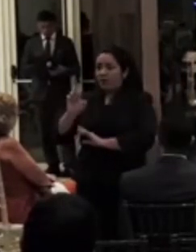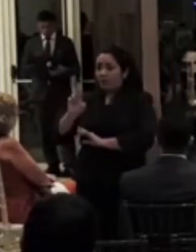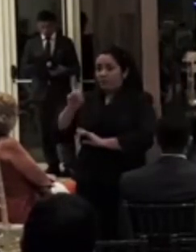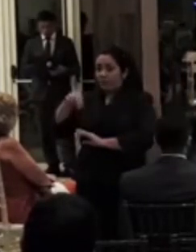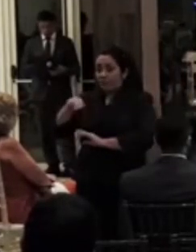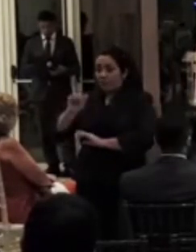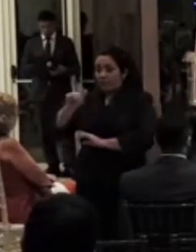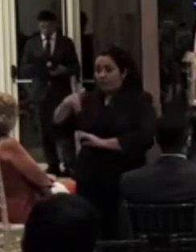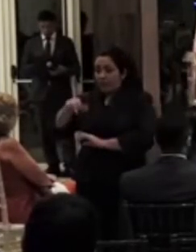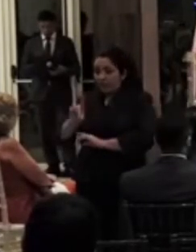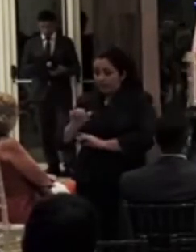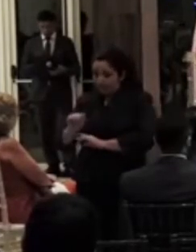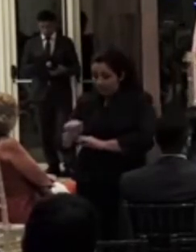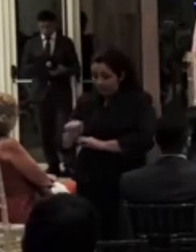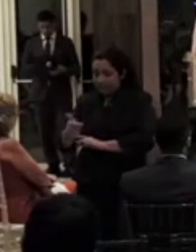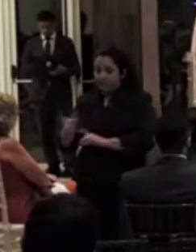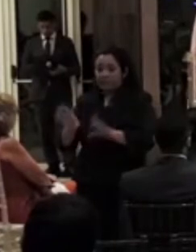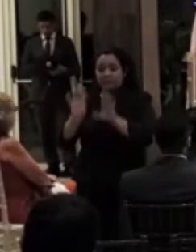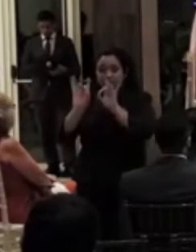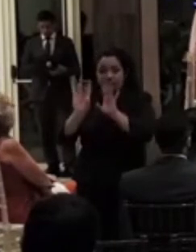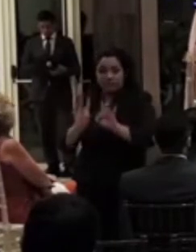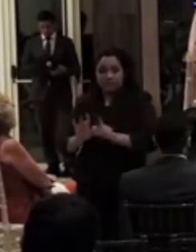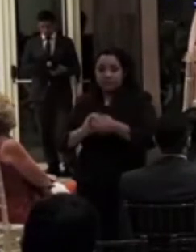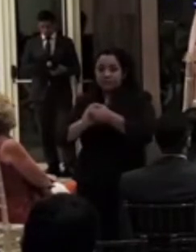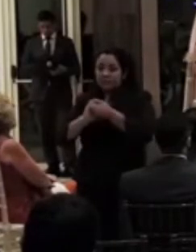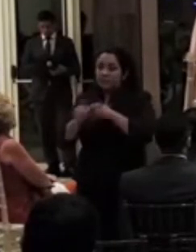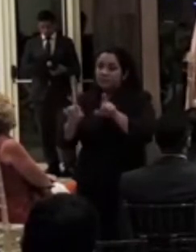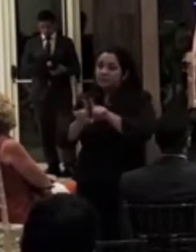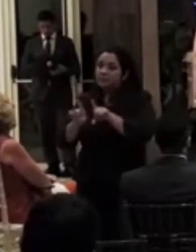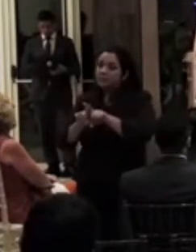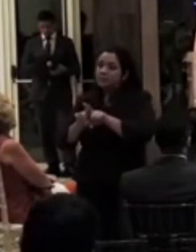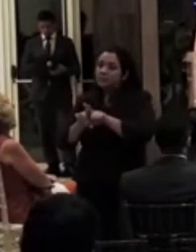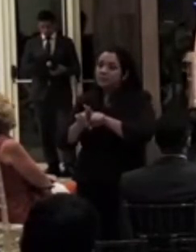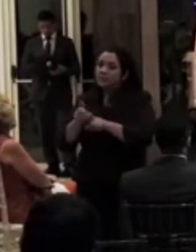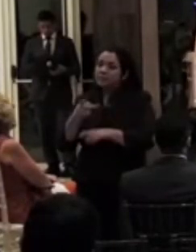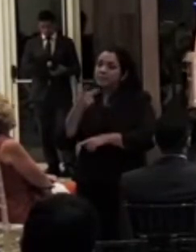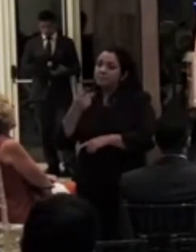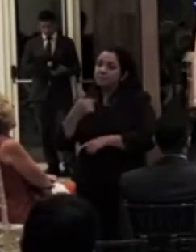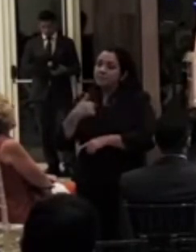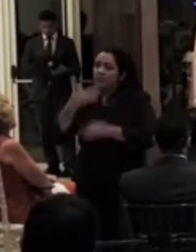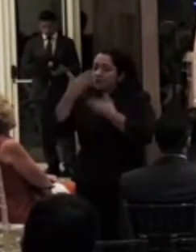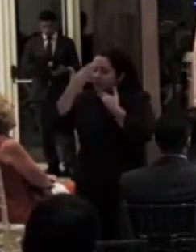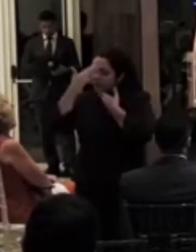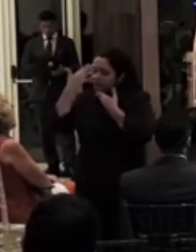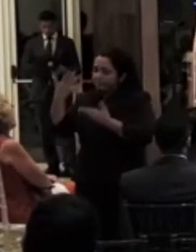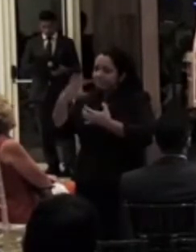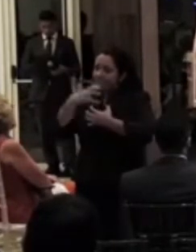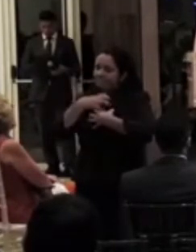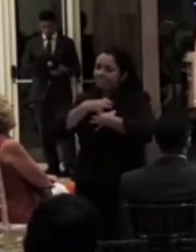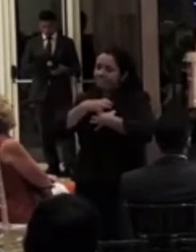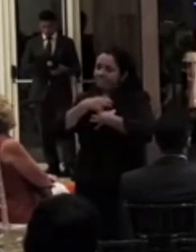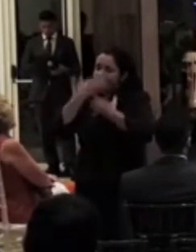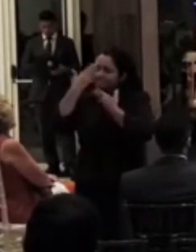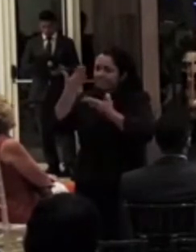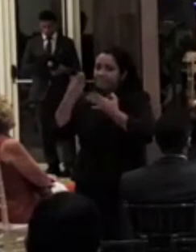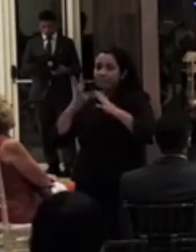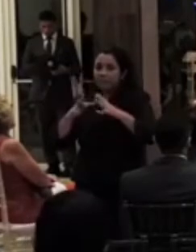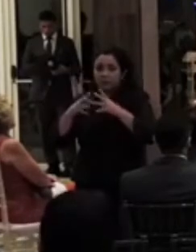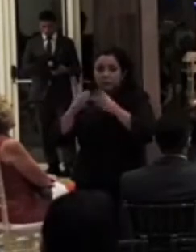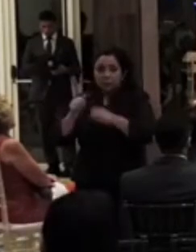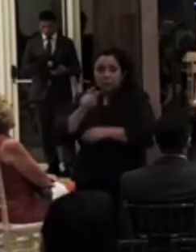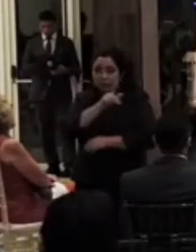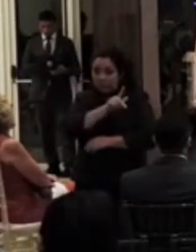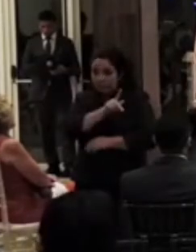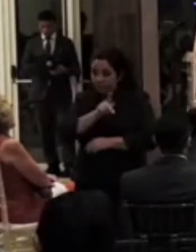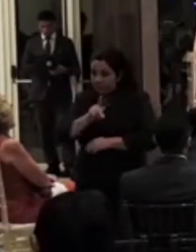e Chilene Queiroz. Gostaria também de registrar a minha gratidão a todos e todos os